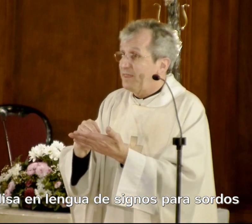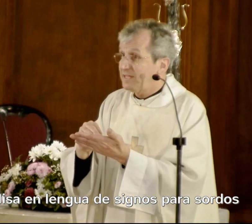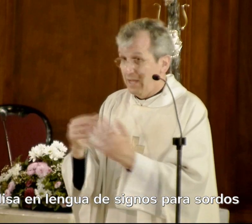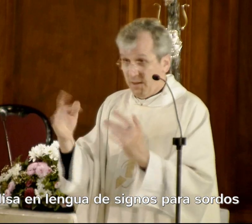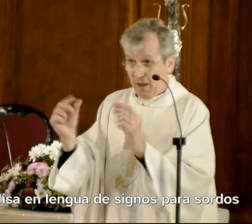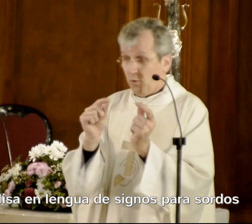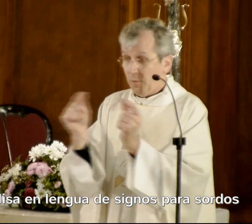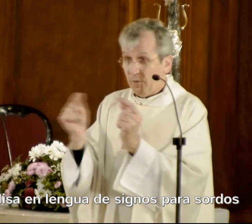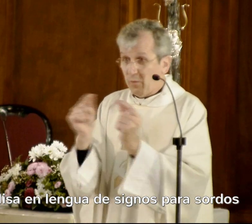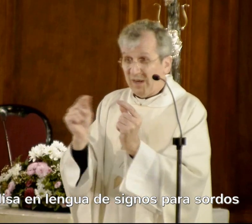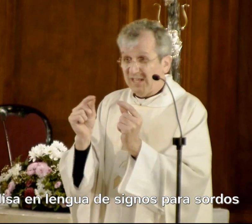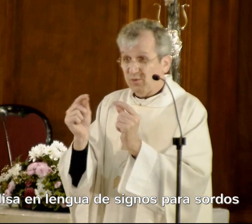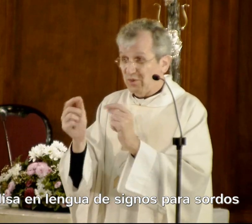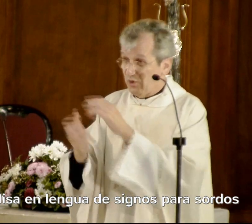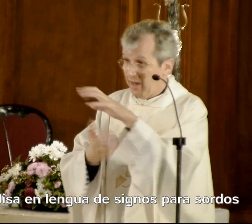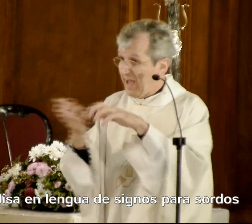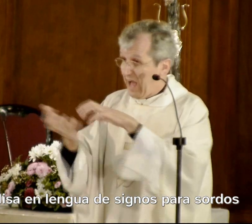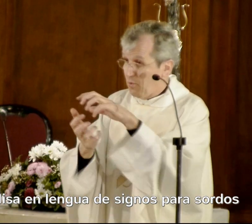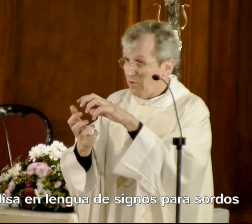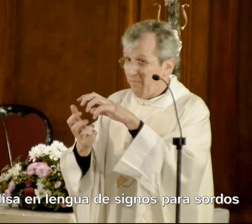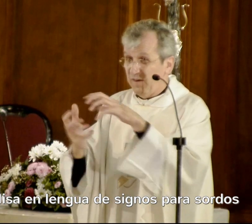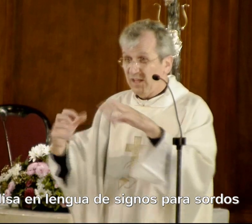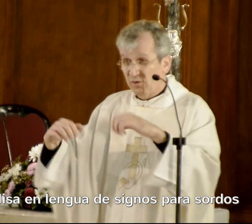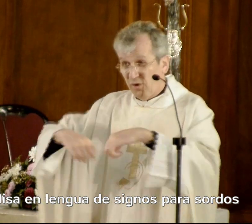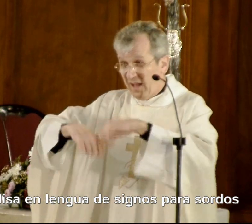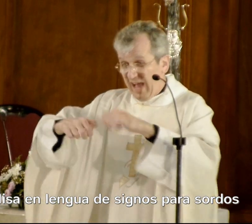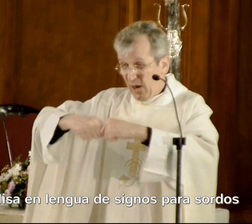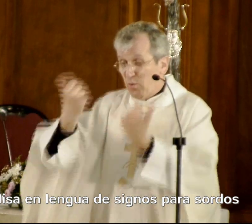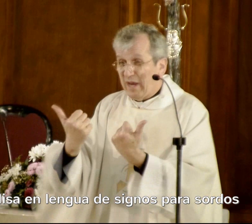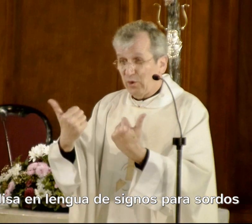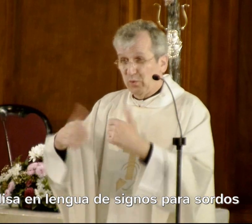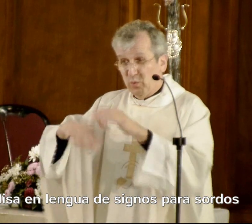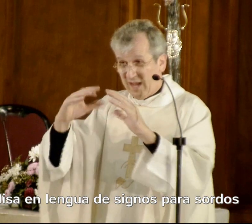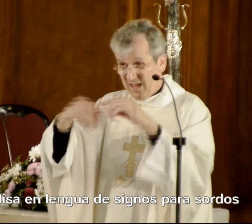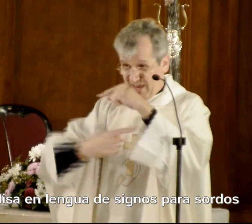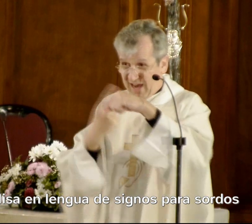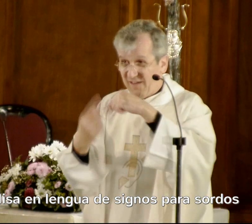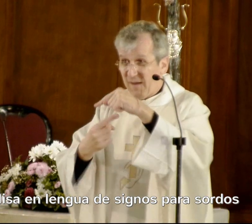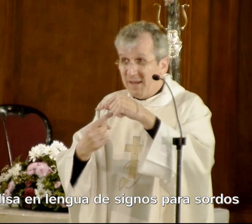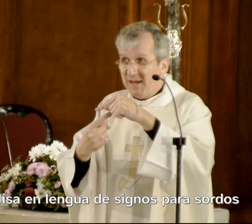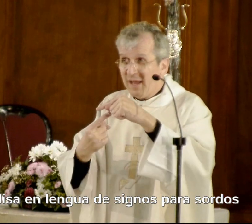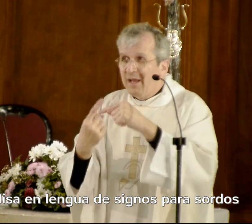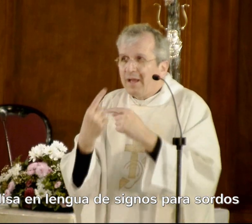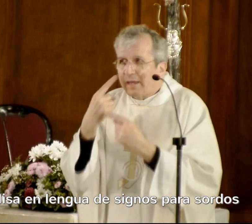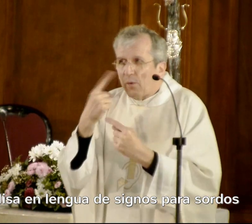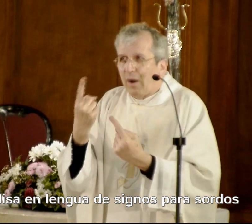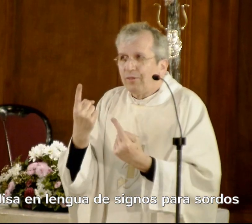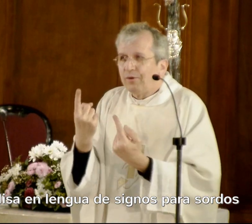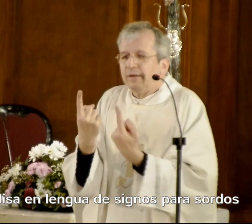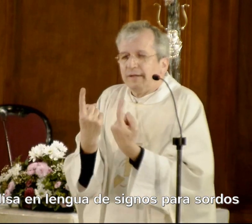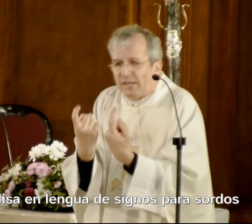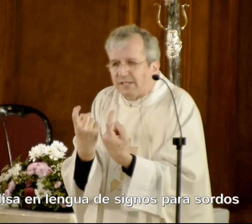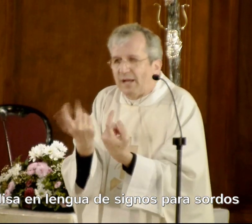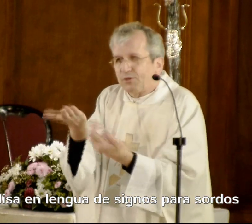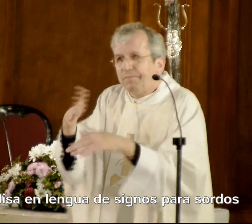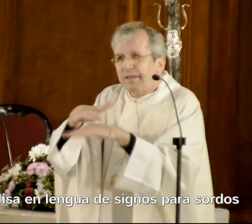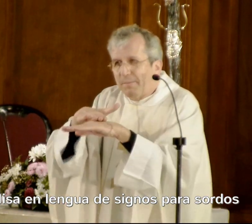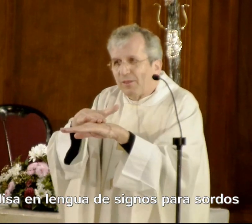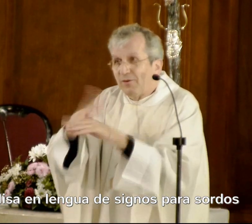veces, a lo mejor por alguna discusión, algún conflicto, alguna rotura en la familia, que cuando necesitamos pedir perdón